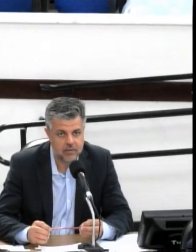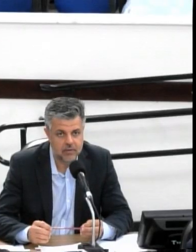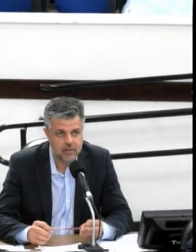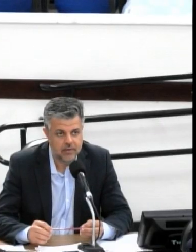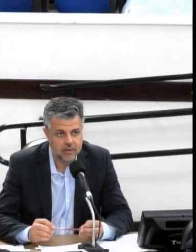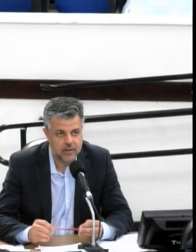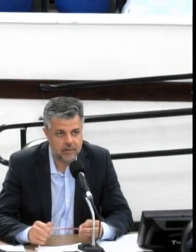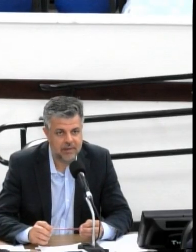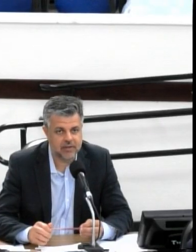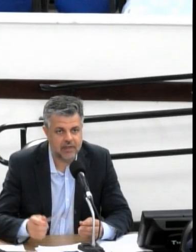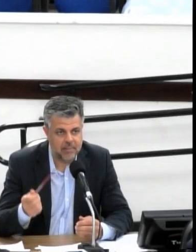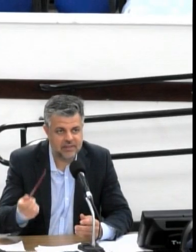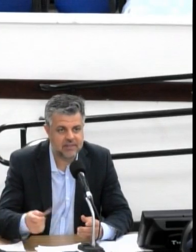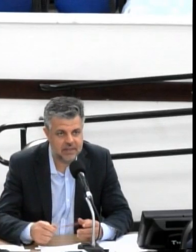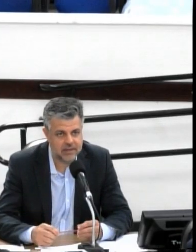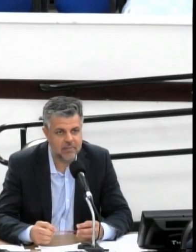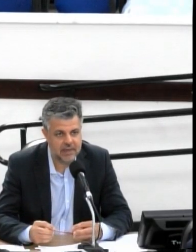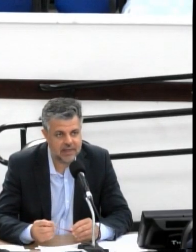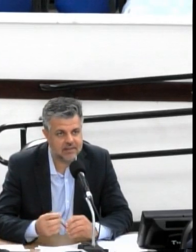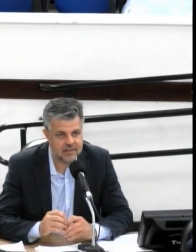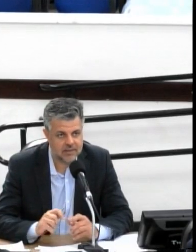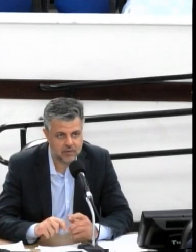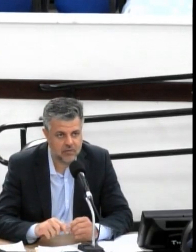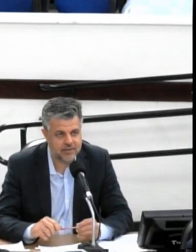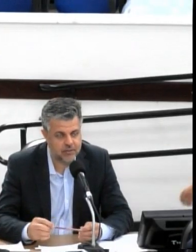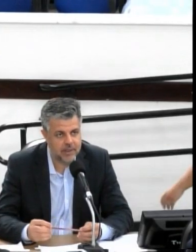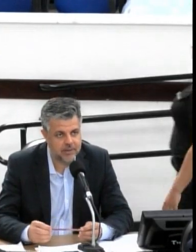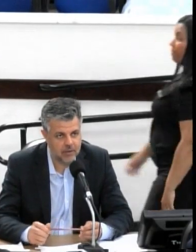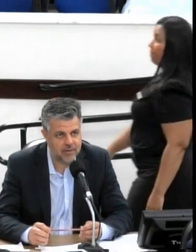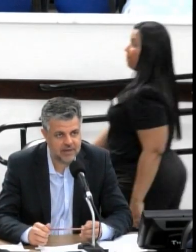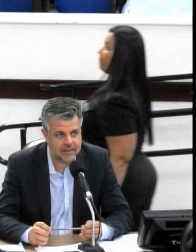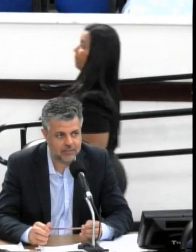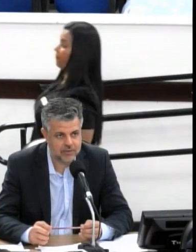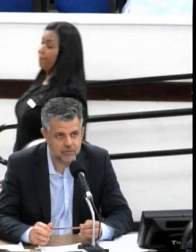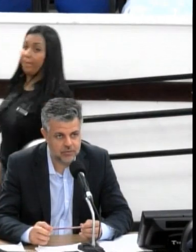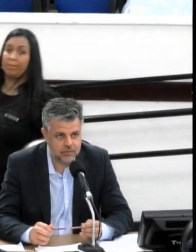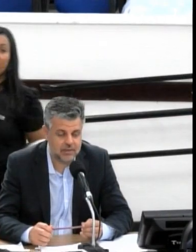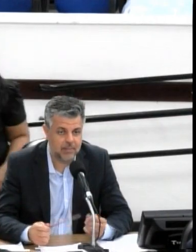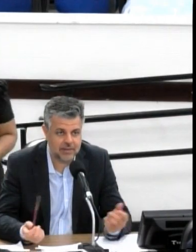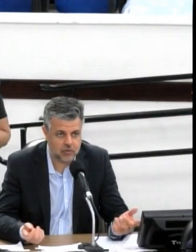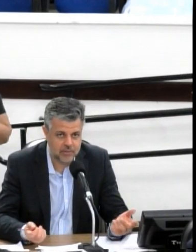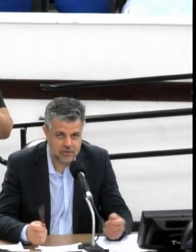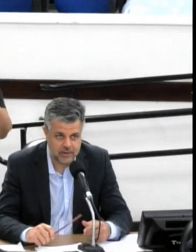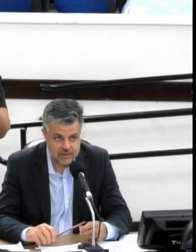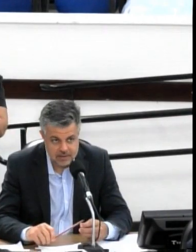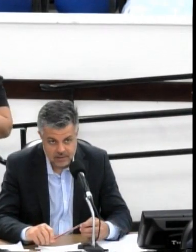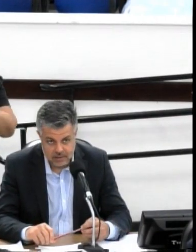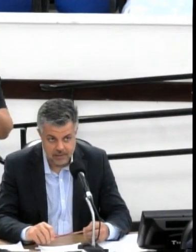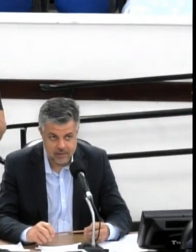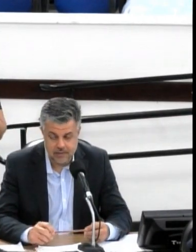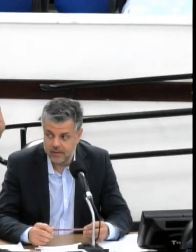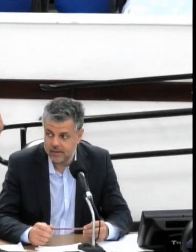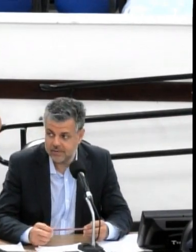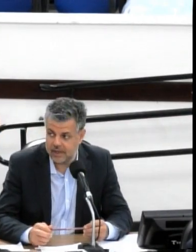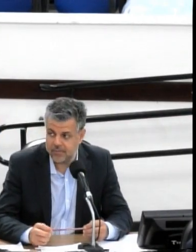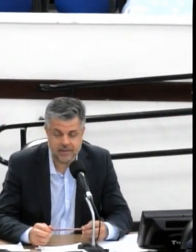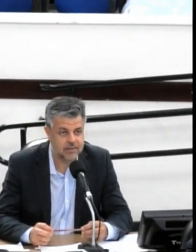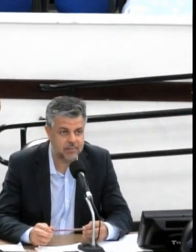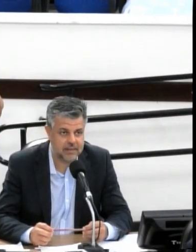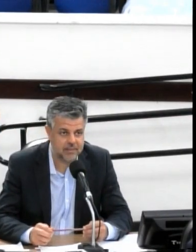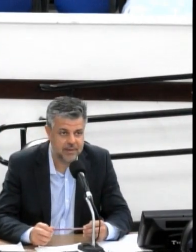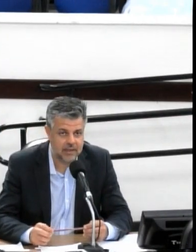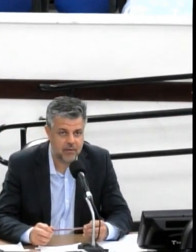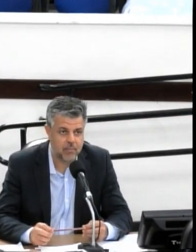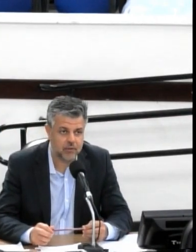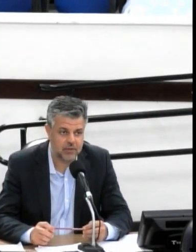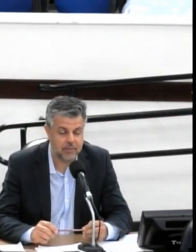reunião imediatamente, assim que terminar a sessão, nós vamos fazer uma reunião para tratar do assunto. Se demais comissões quiserem